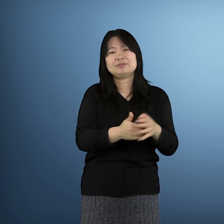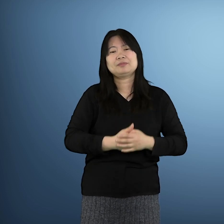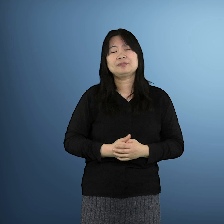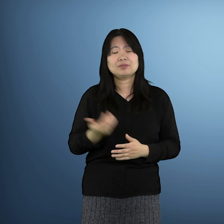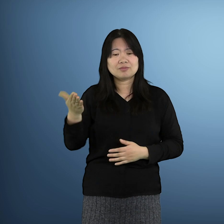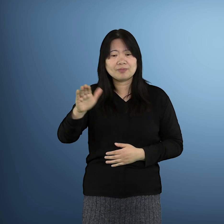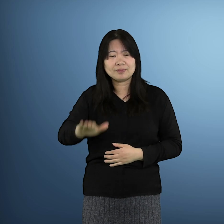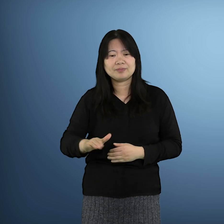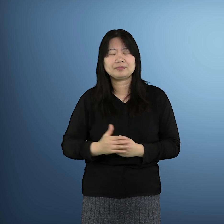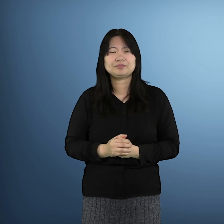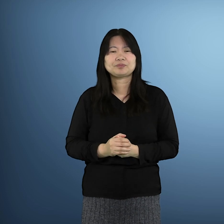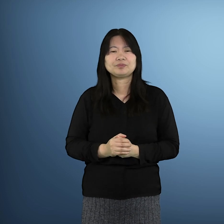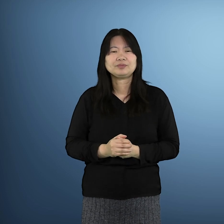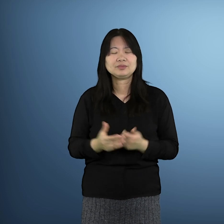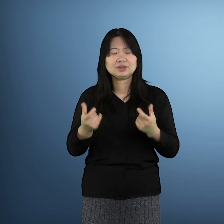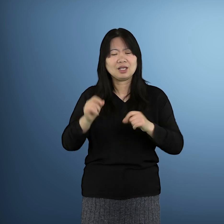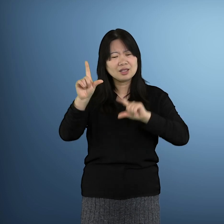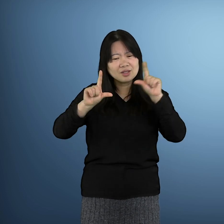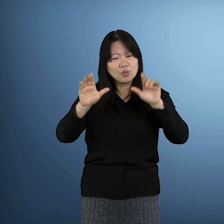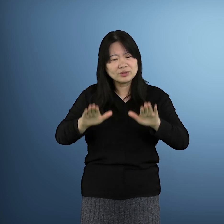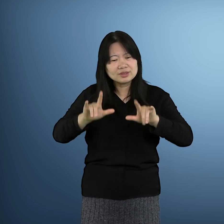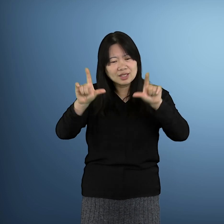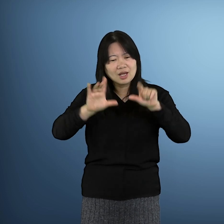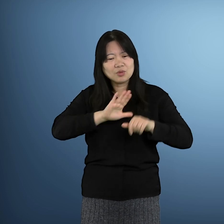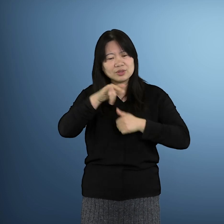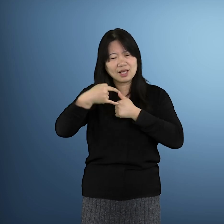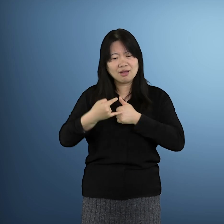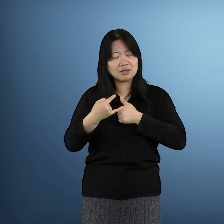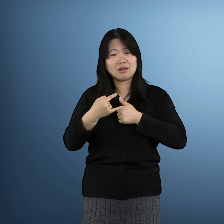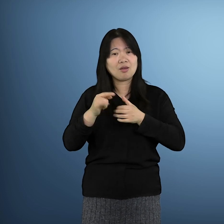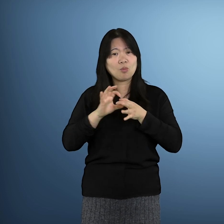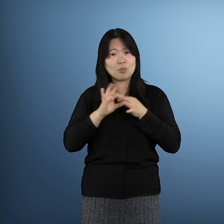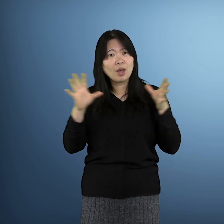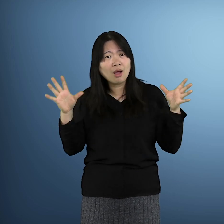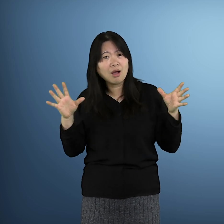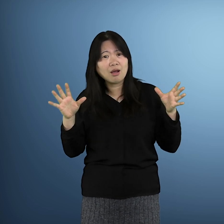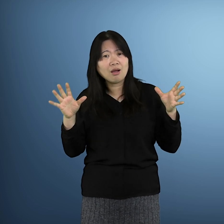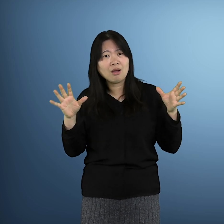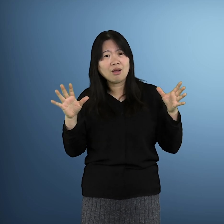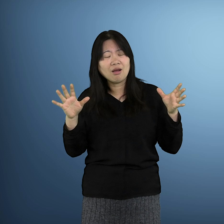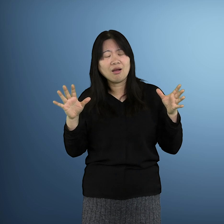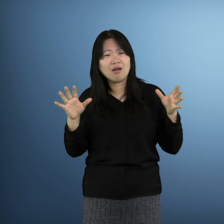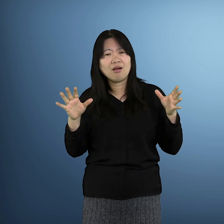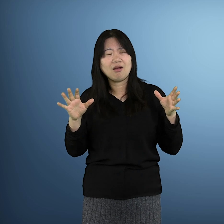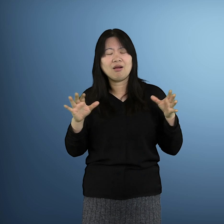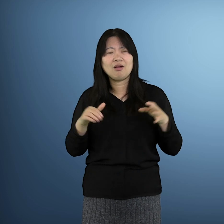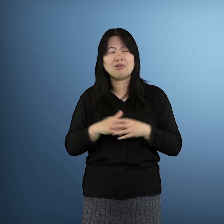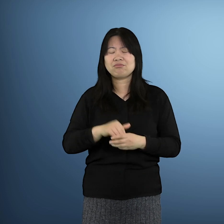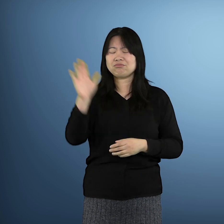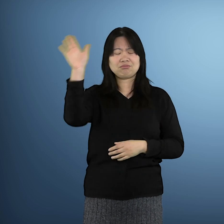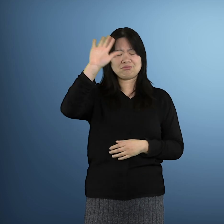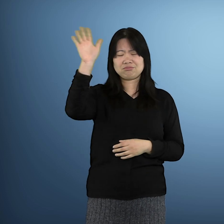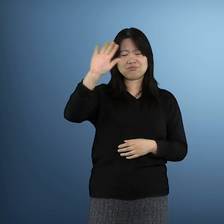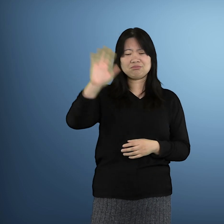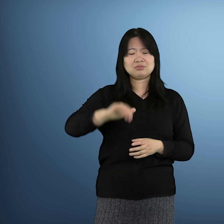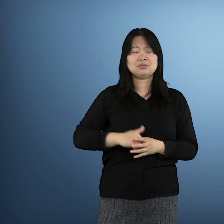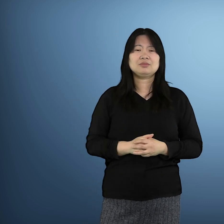그런데 이런 상태가 오늘날 우리에게는 무관한 이야기일까요?